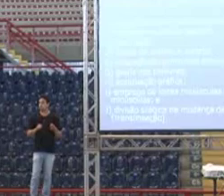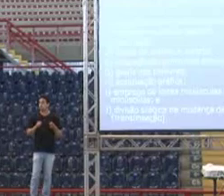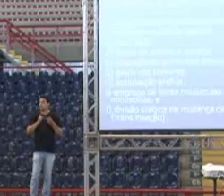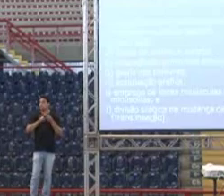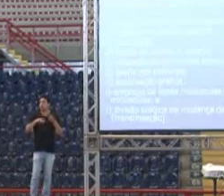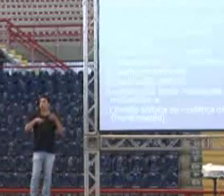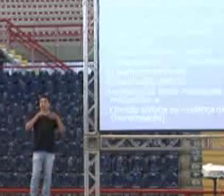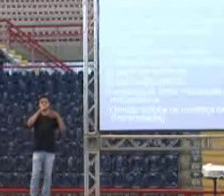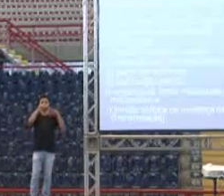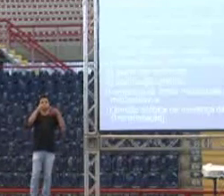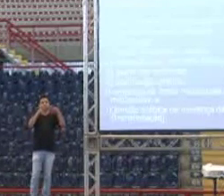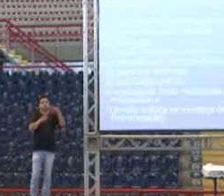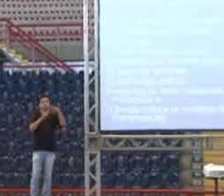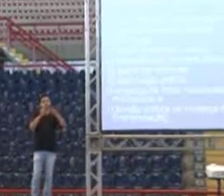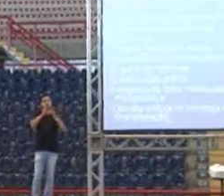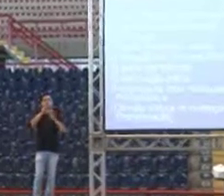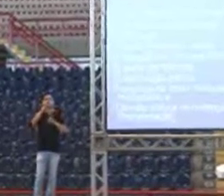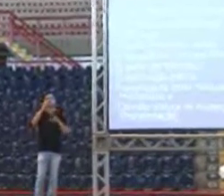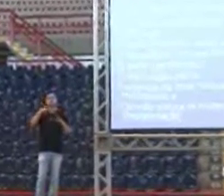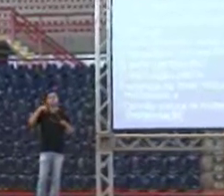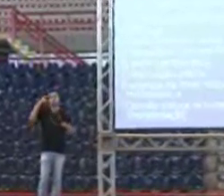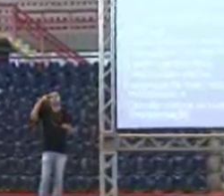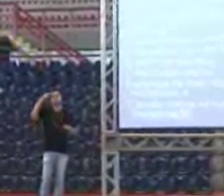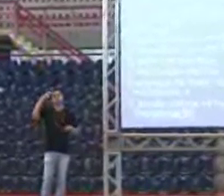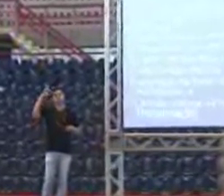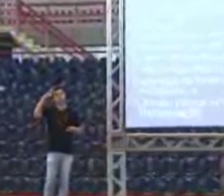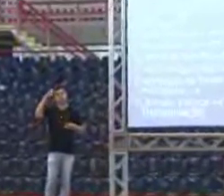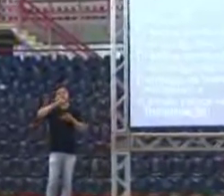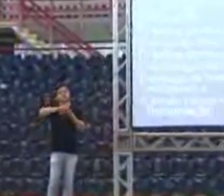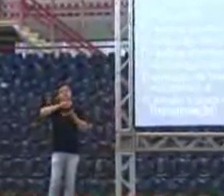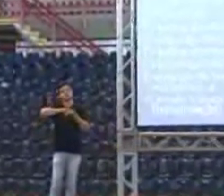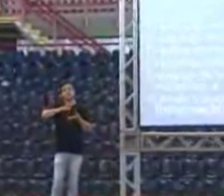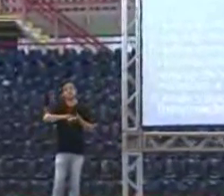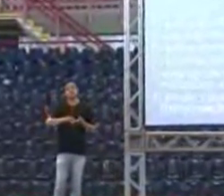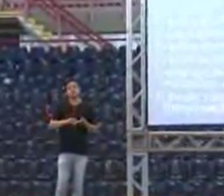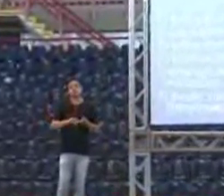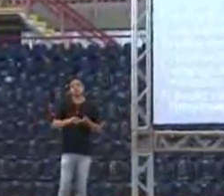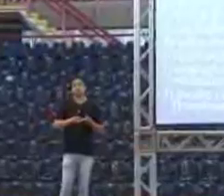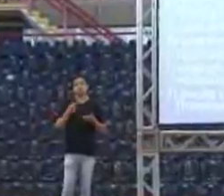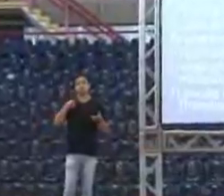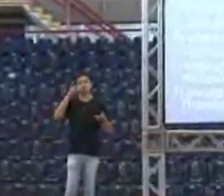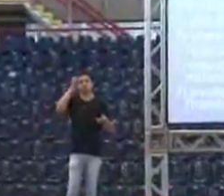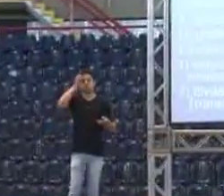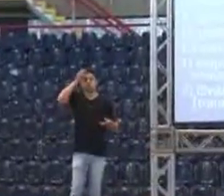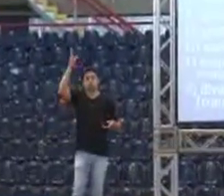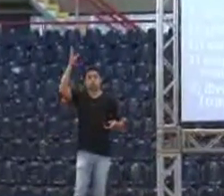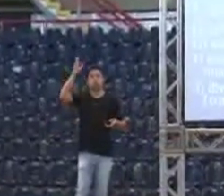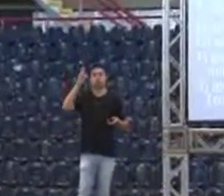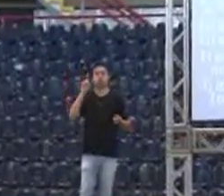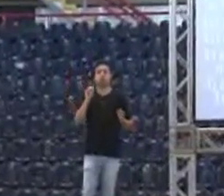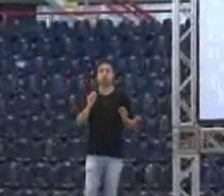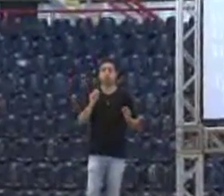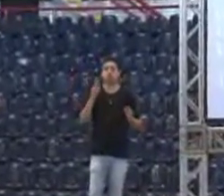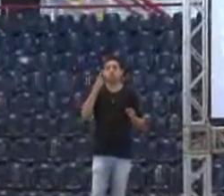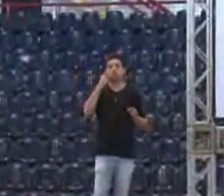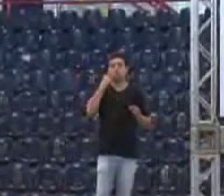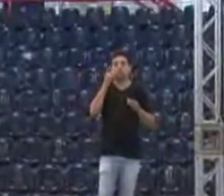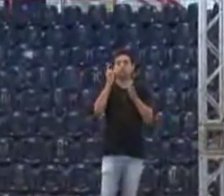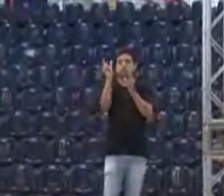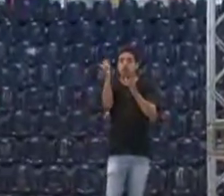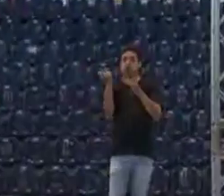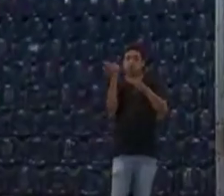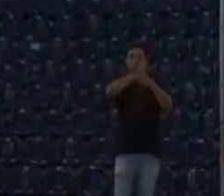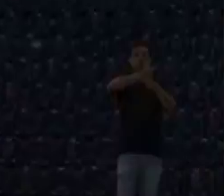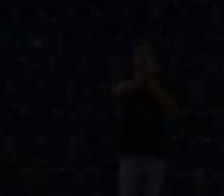Professor, o que eu faço? Na hora de escrever, eu não lembro. O que eu faço? Substituo